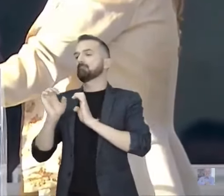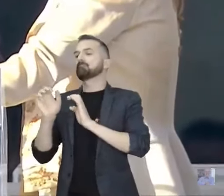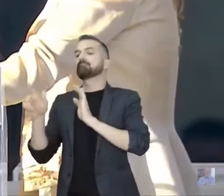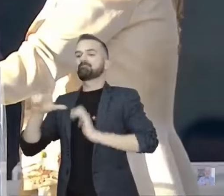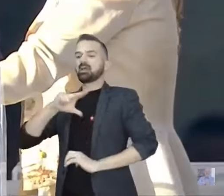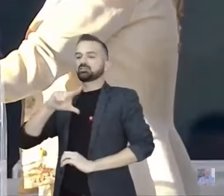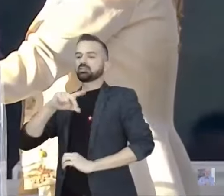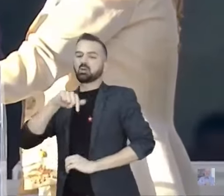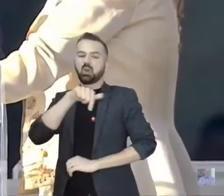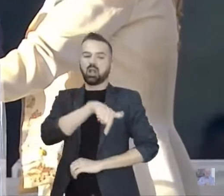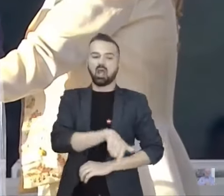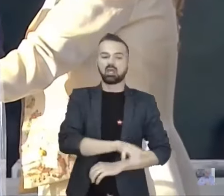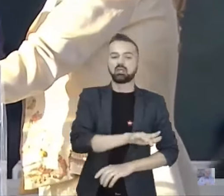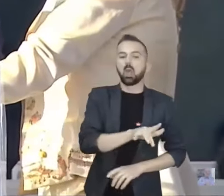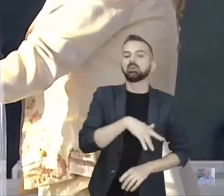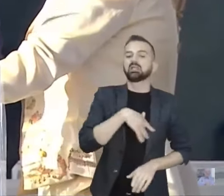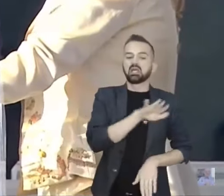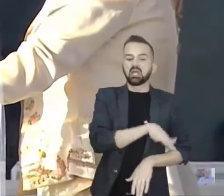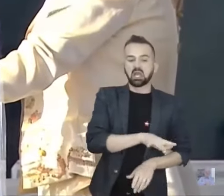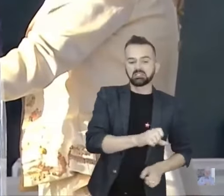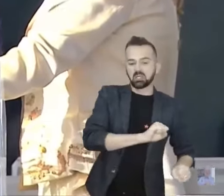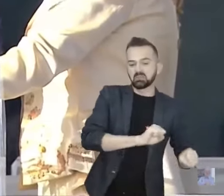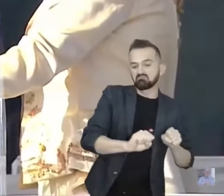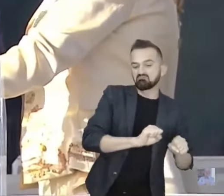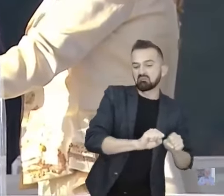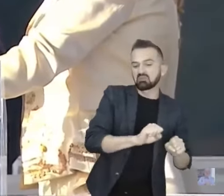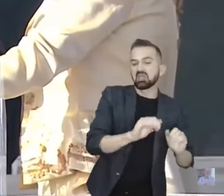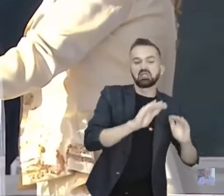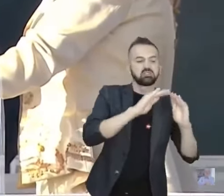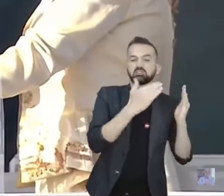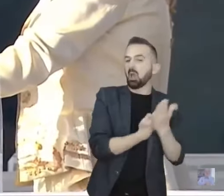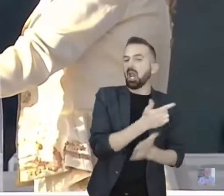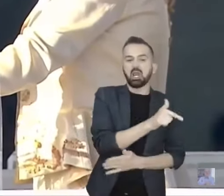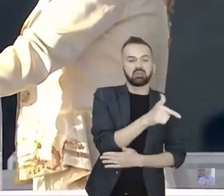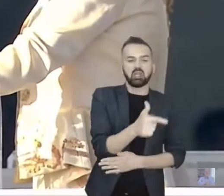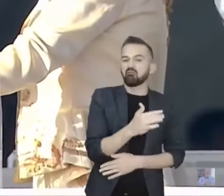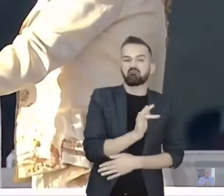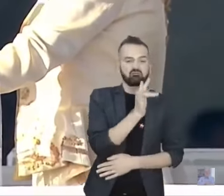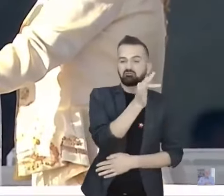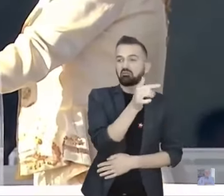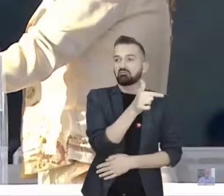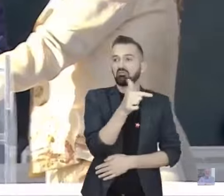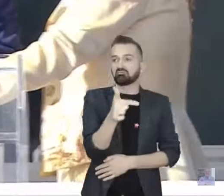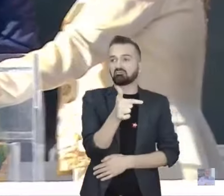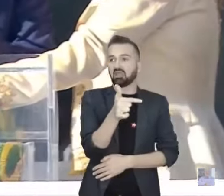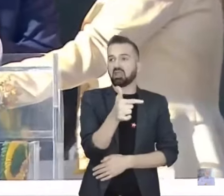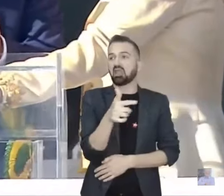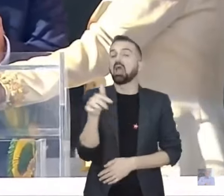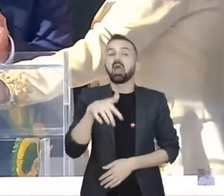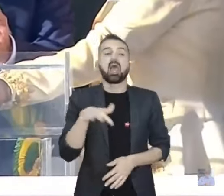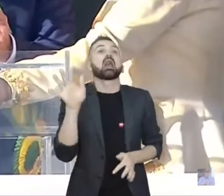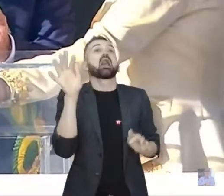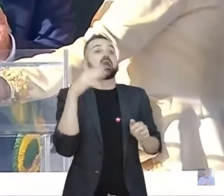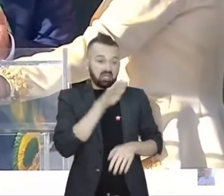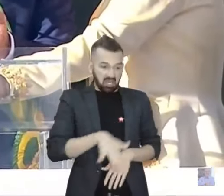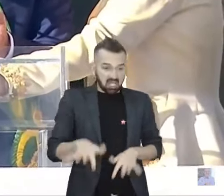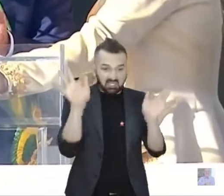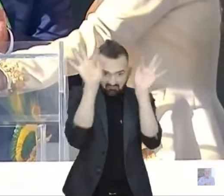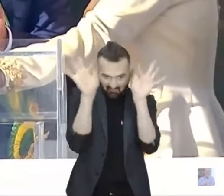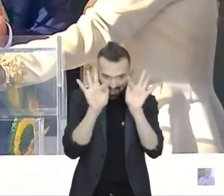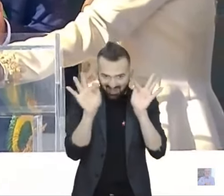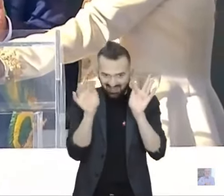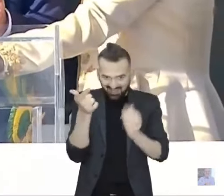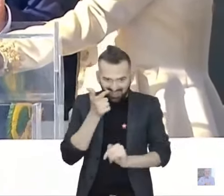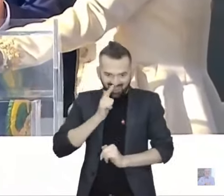na rodoviária sem escola e sem futuro, entre a criança feliz com o brinquedo que acabou de ganhar de